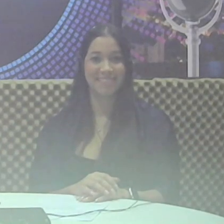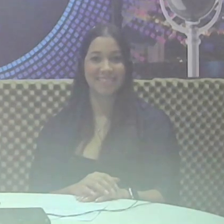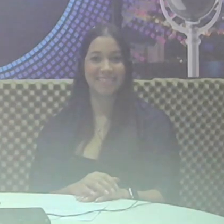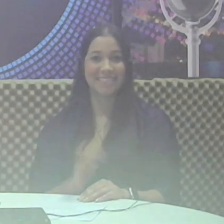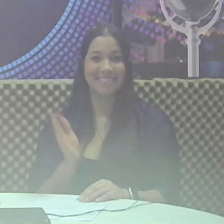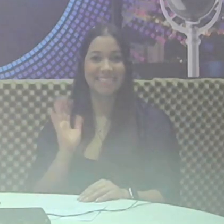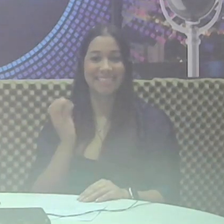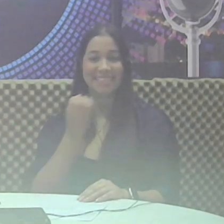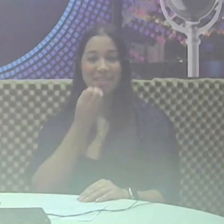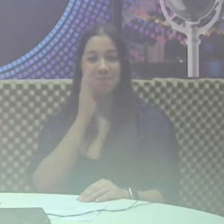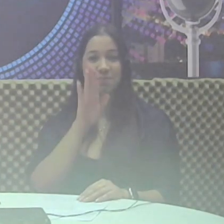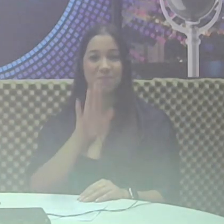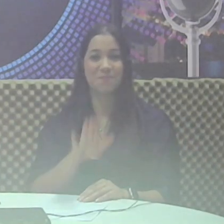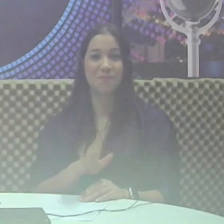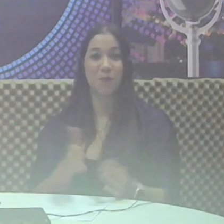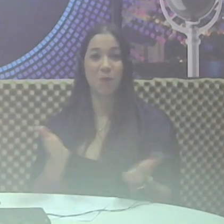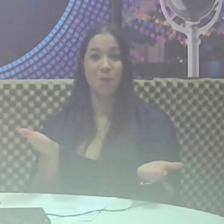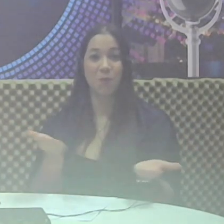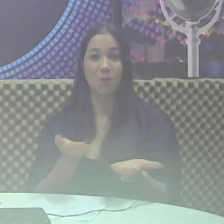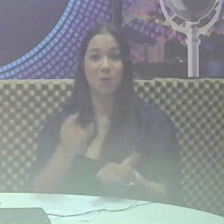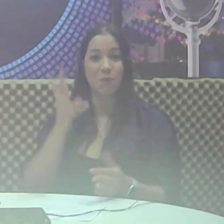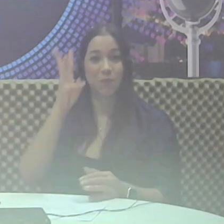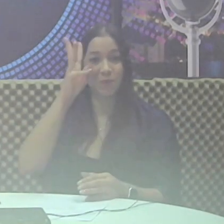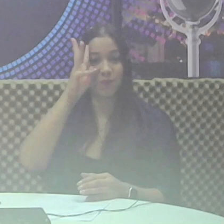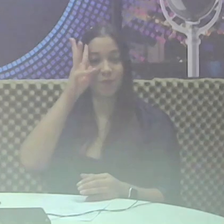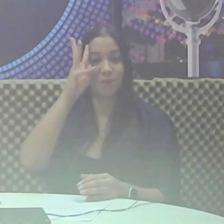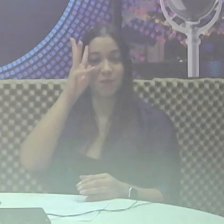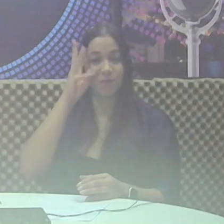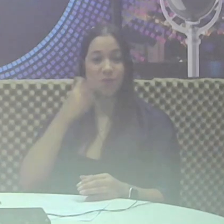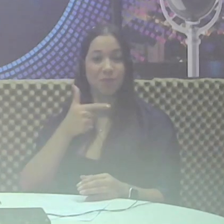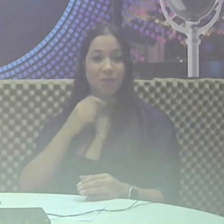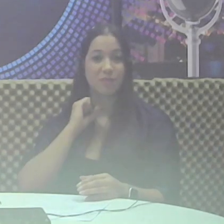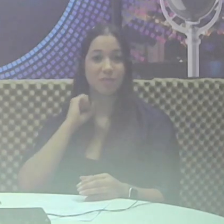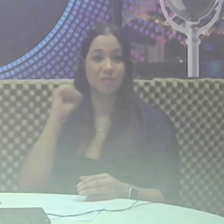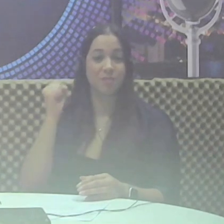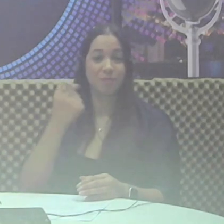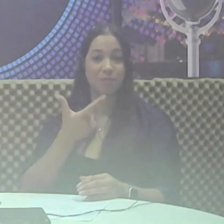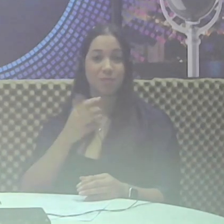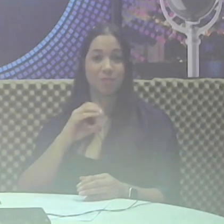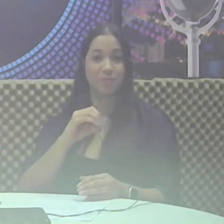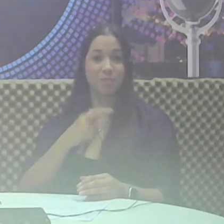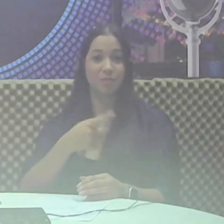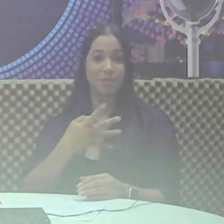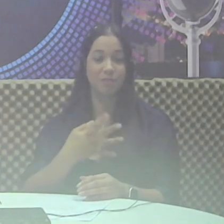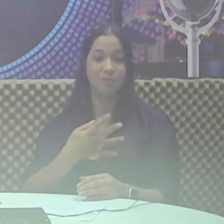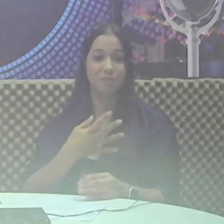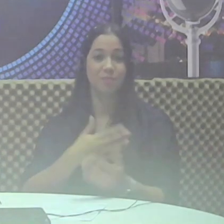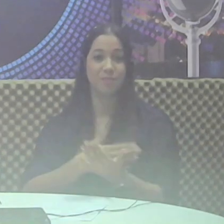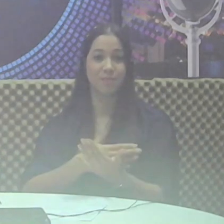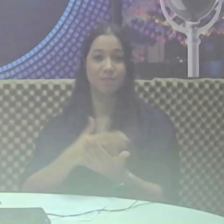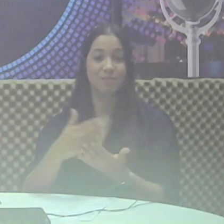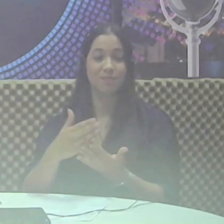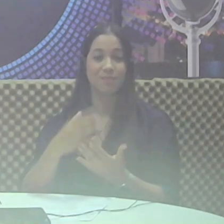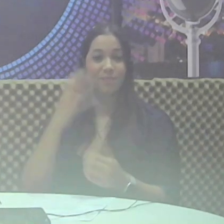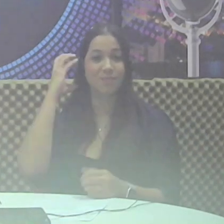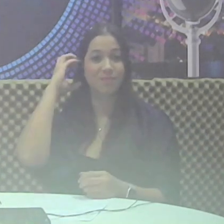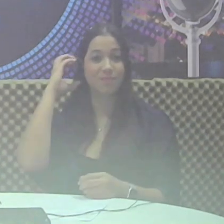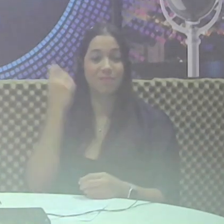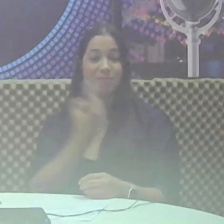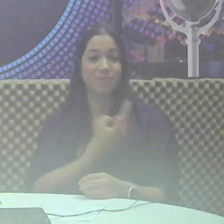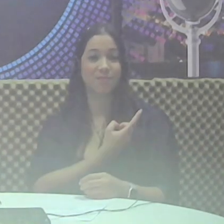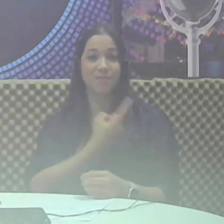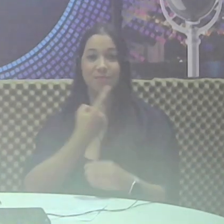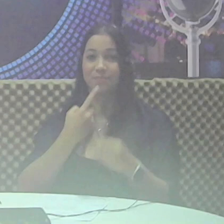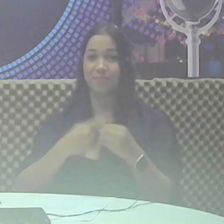Olá, boa tarde. Hoje é terça-feira, dia 2 de abril de 2024. Está no ar a Rádio Nossa